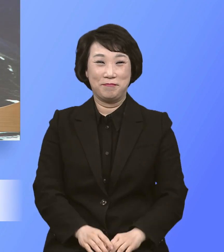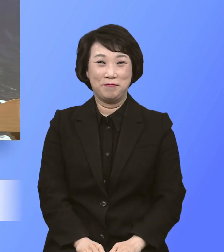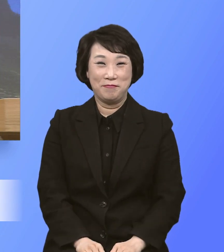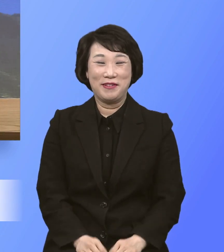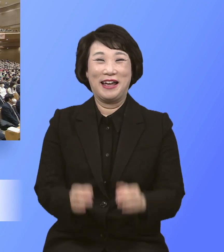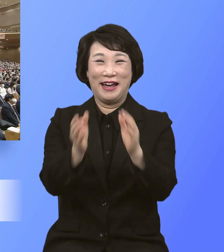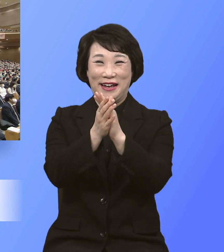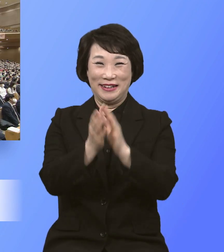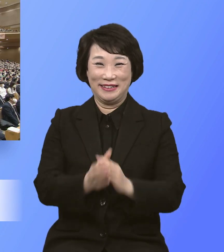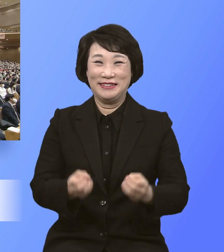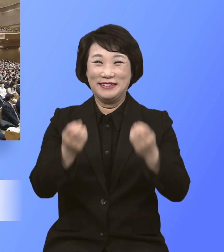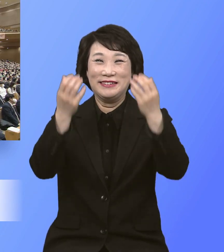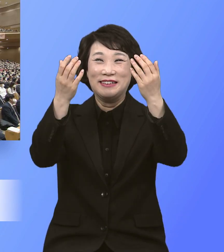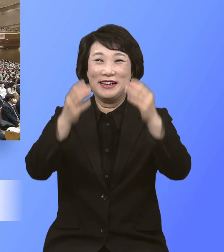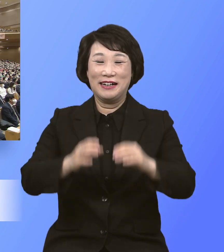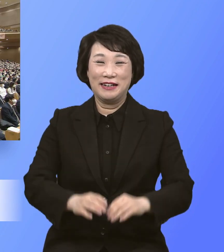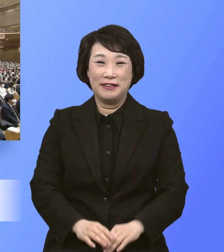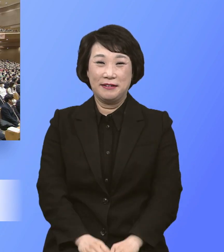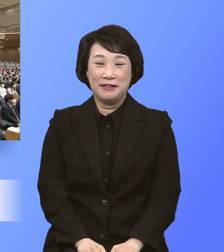할렐루야,